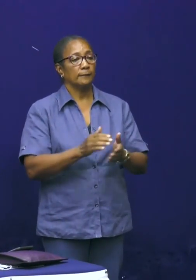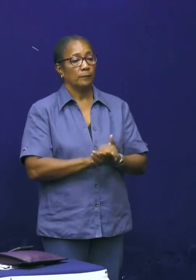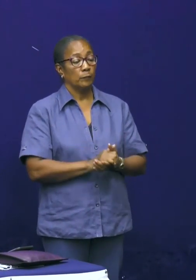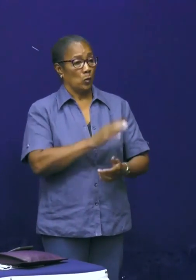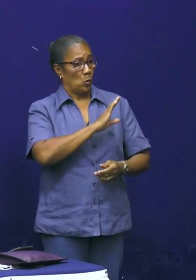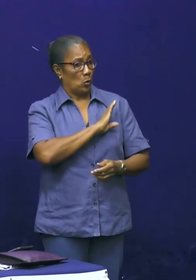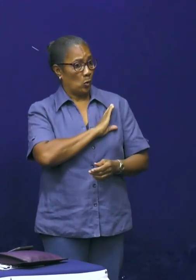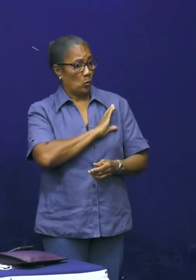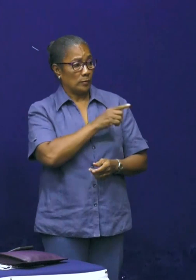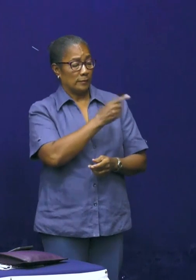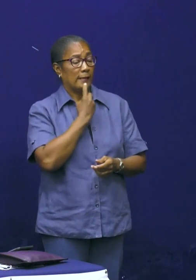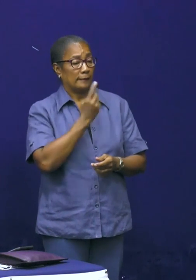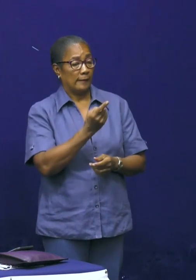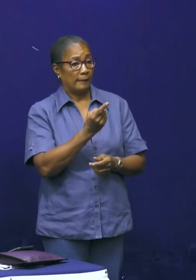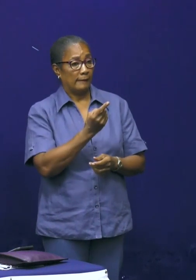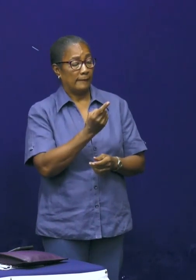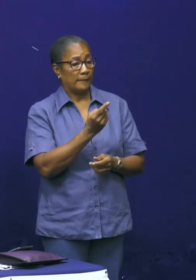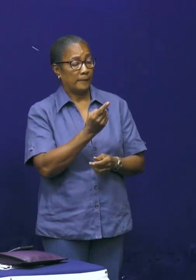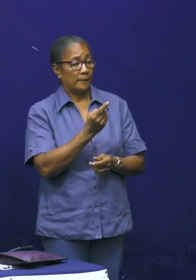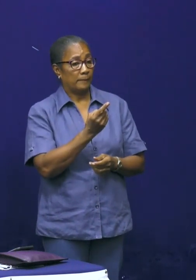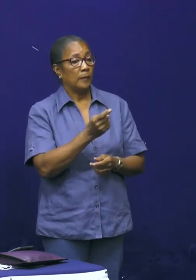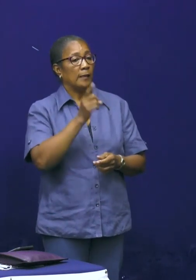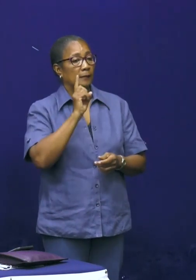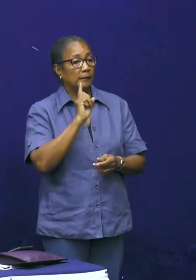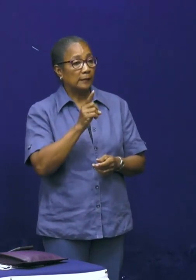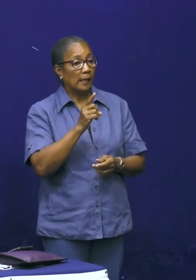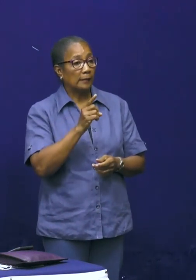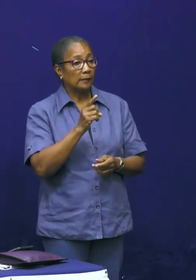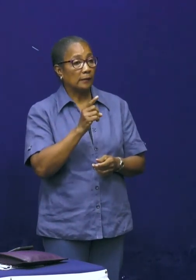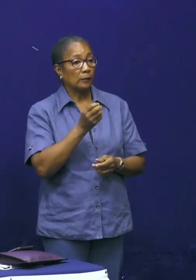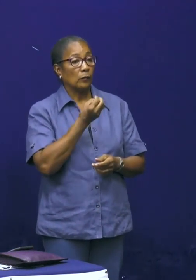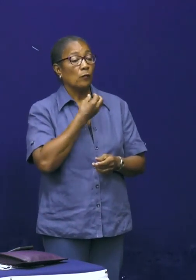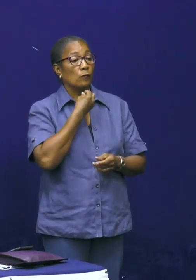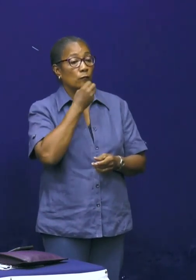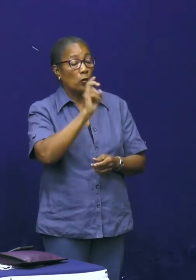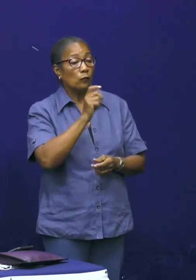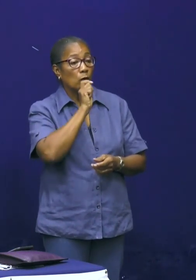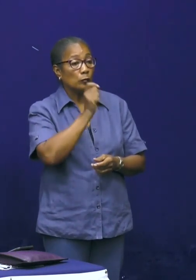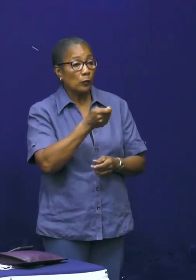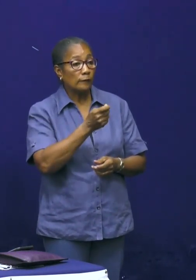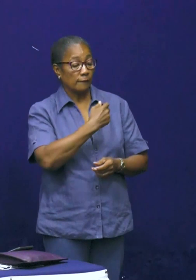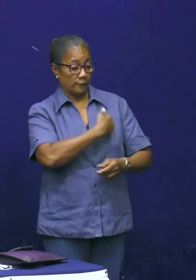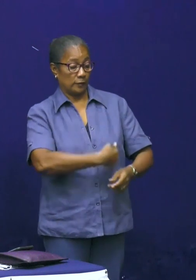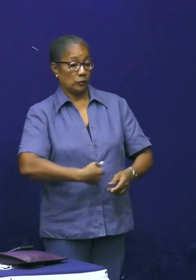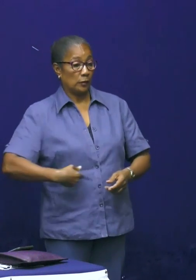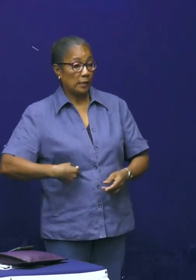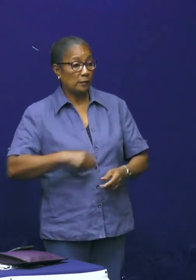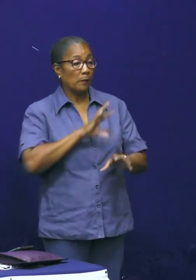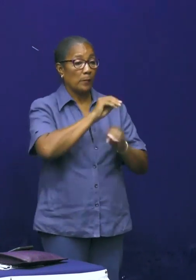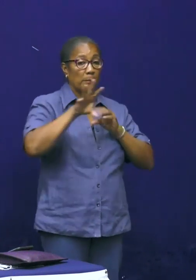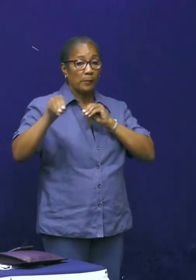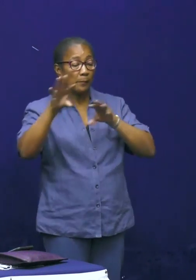Ook wil ik u aangeven dat een voice note over Chinezen rondging.